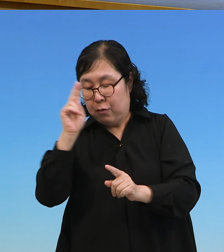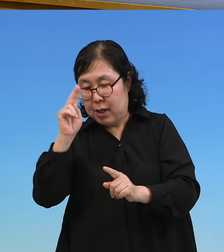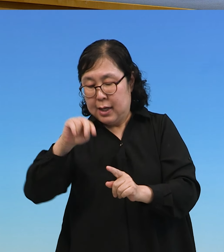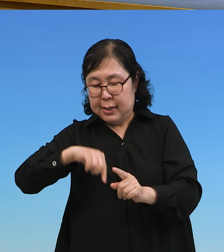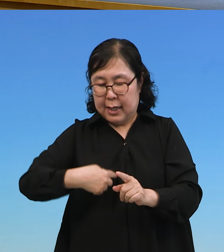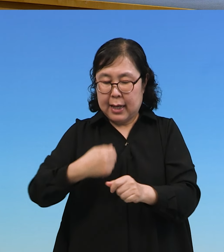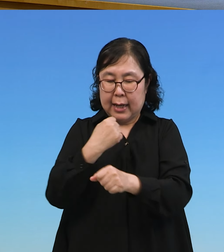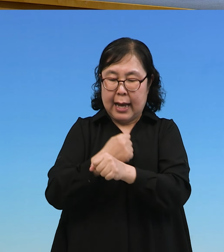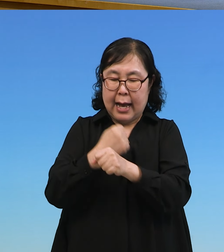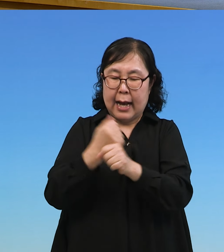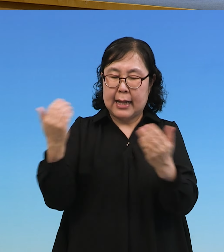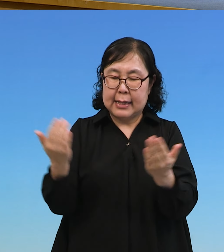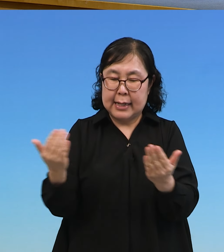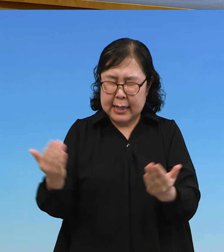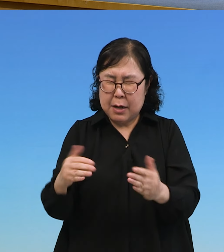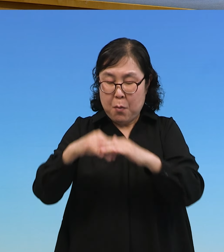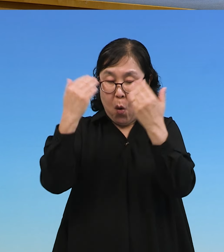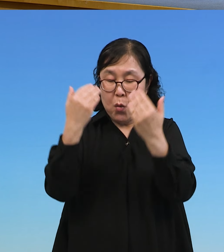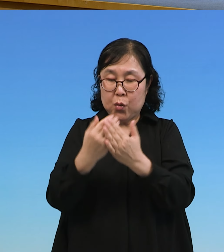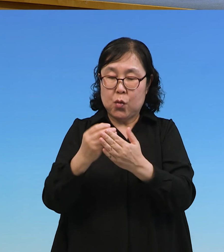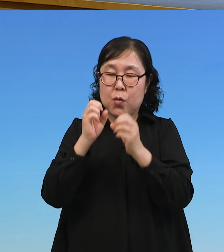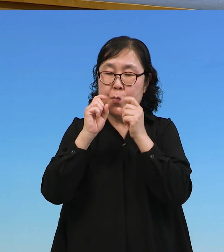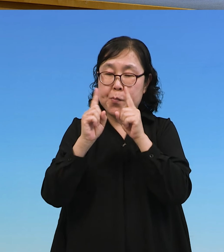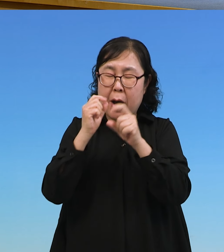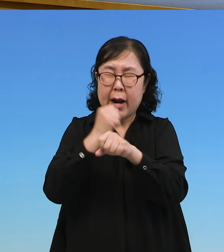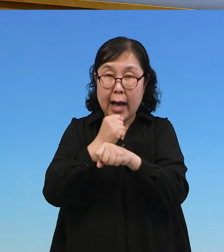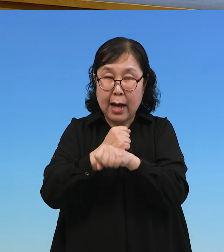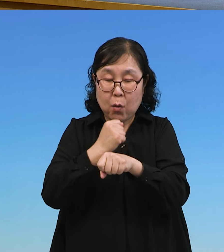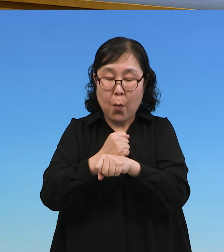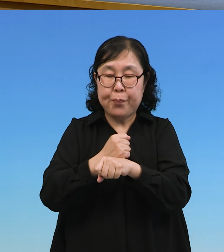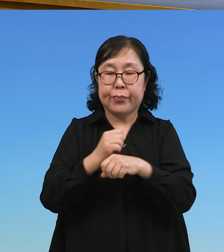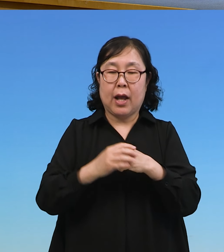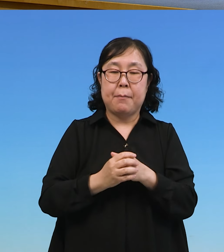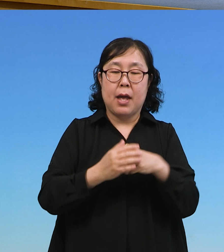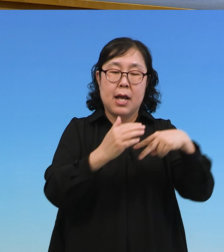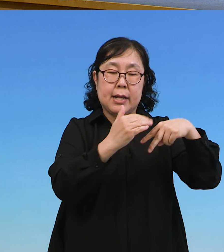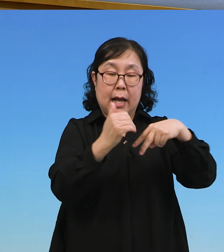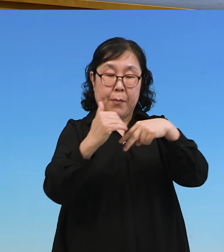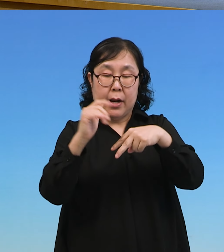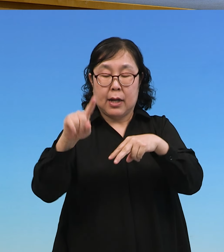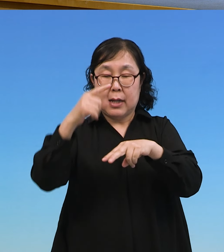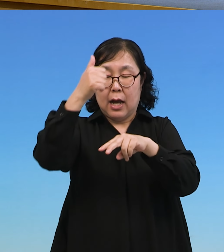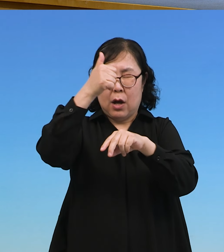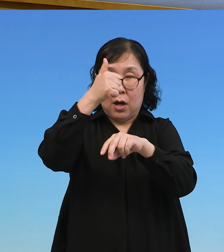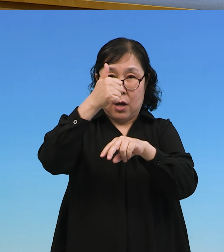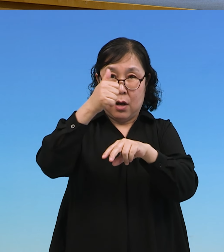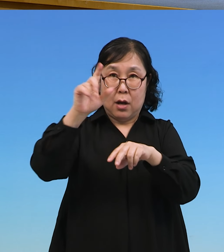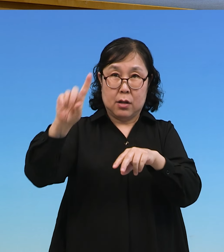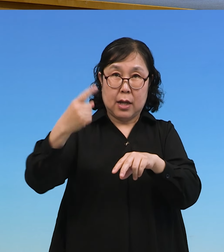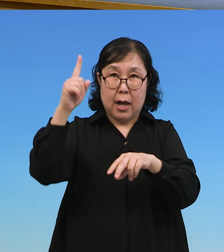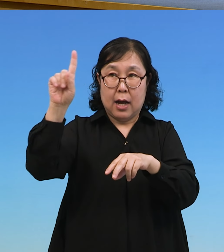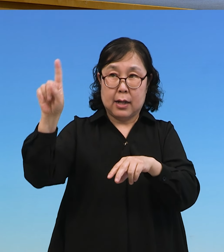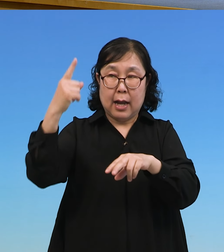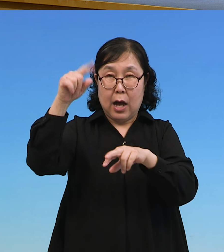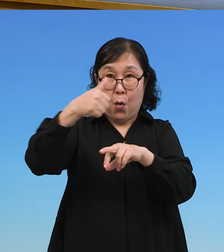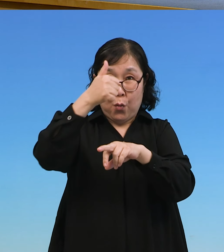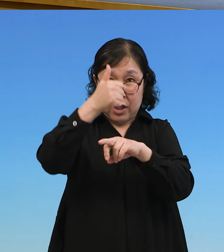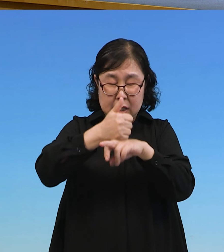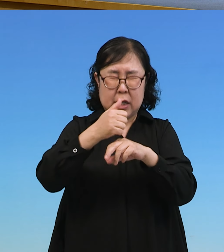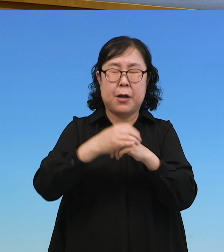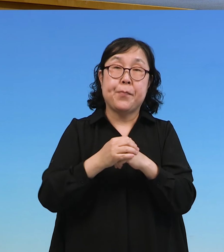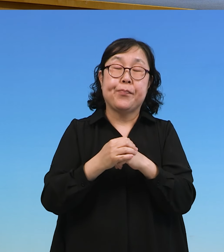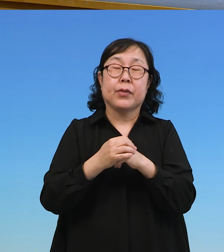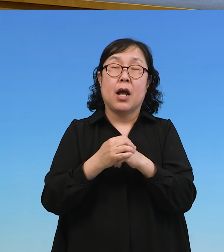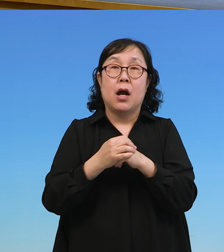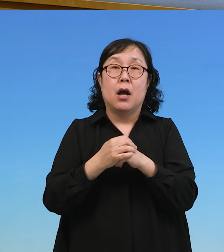다 전하였고, 다윗과 사무엘이 나요스로 가서 살았더라. 여러분이 짧은 한마디, 다윗이